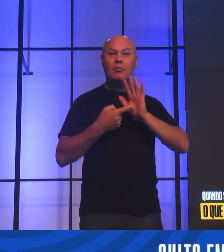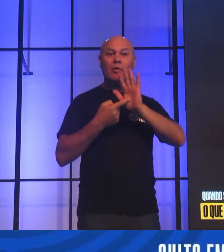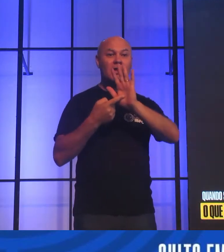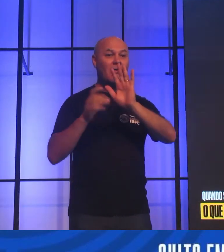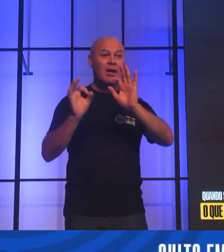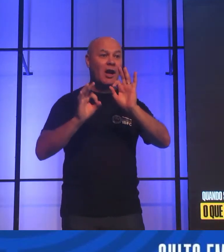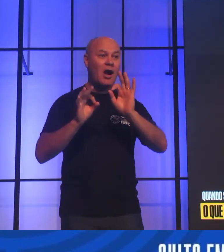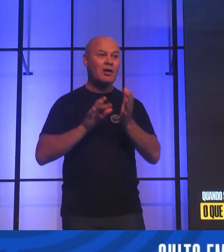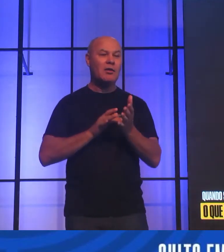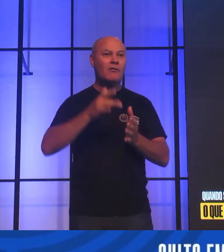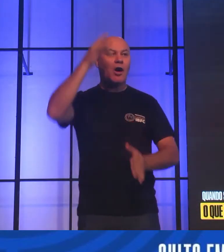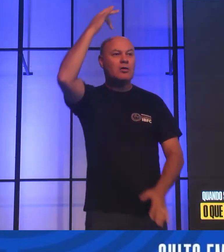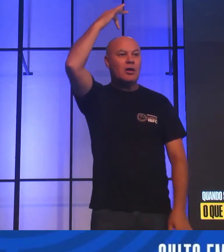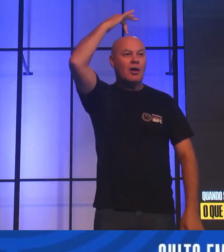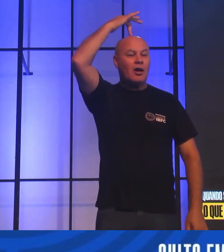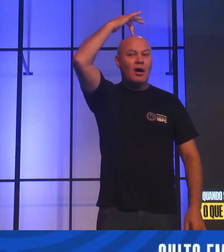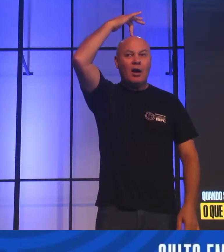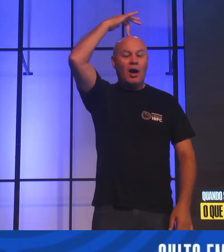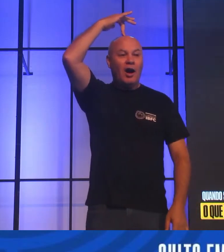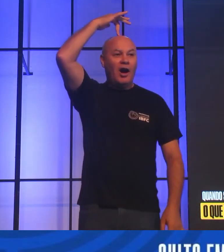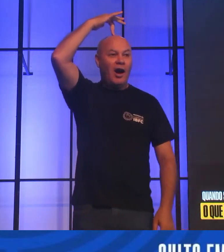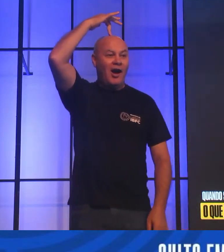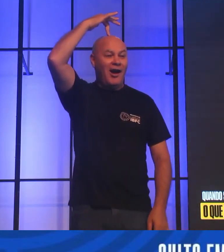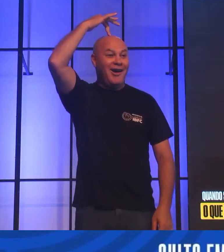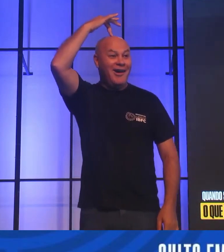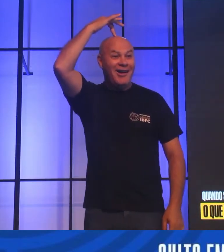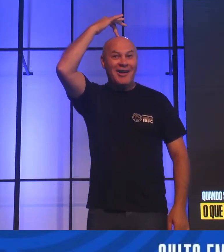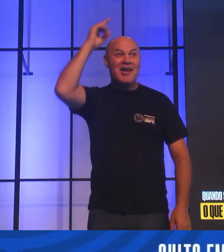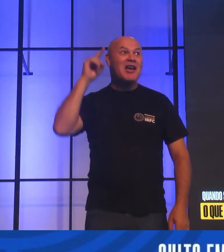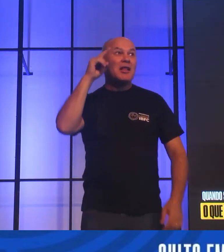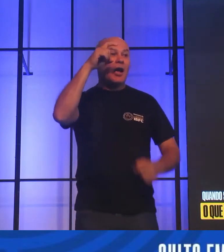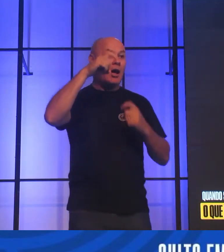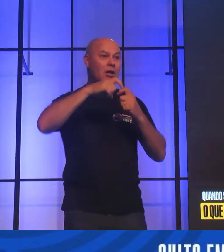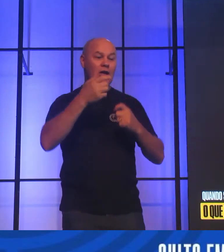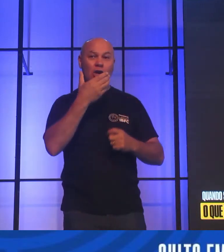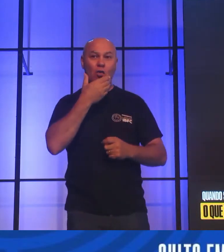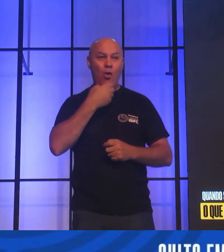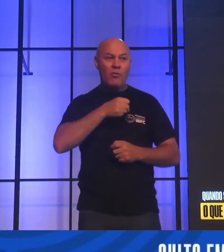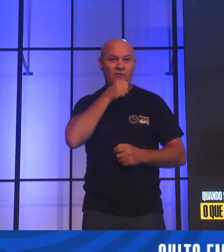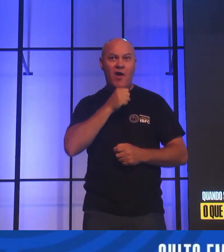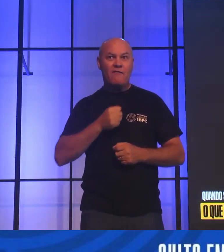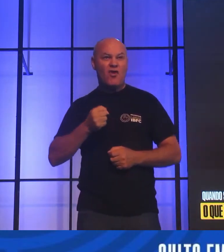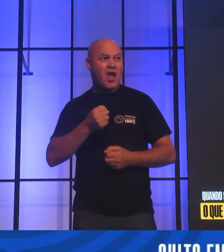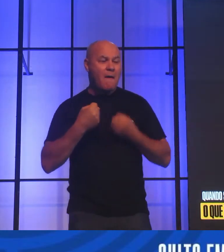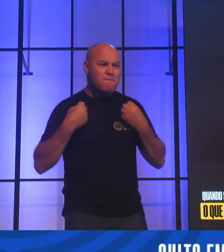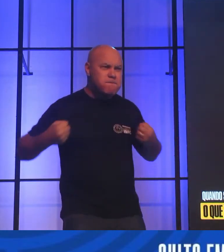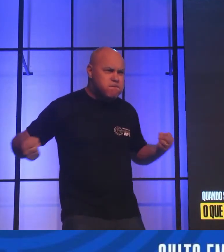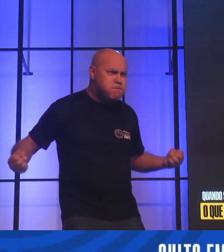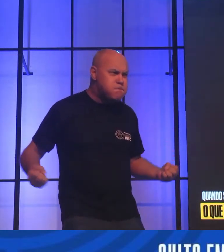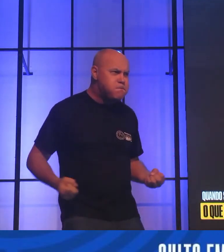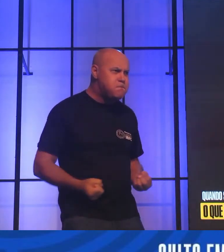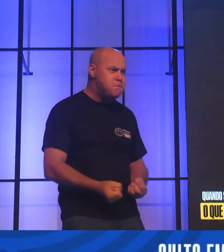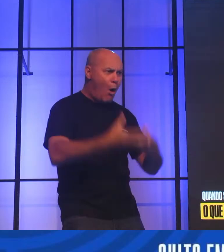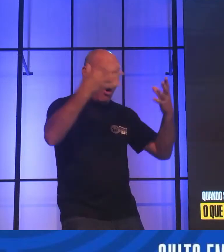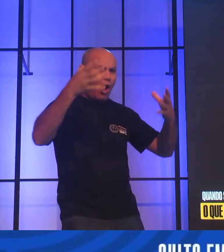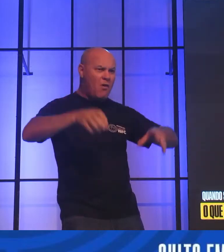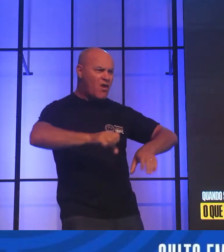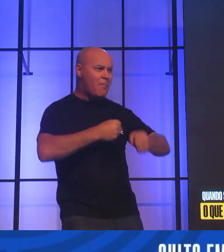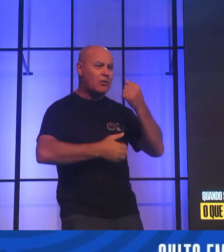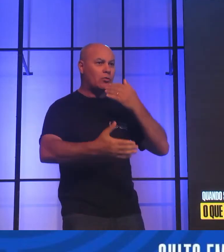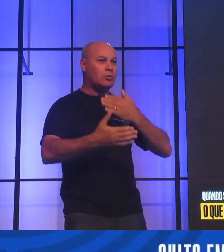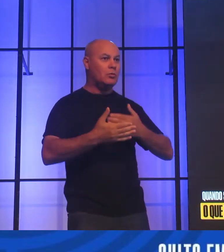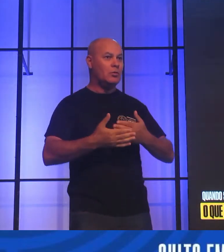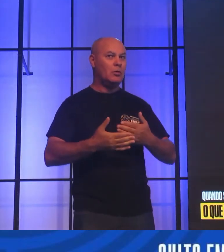mal, de se sentir ruim? Quantas pessoas ficam com medo? Quantas pessoas ficam com inveja, com ira?